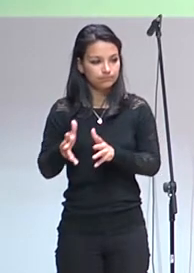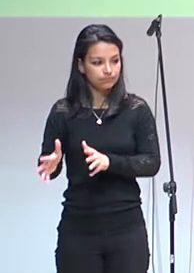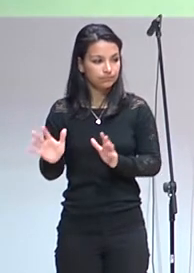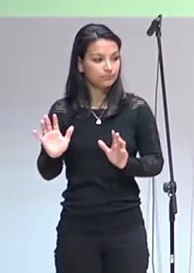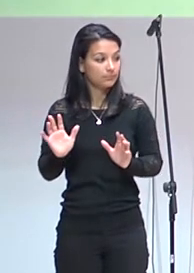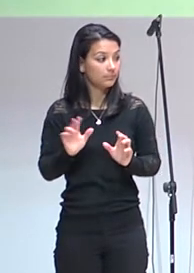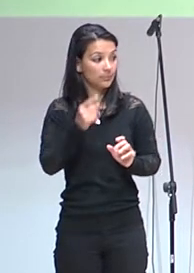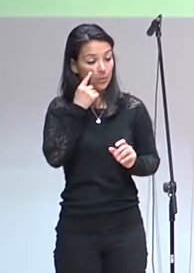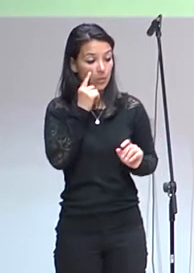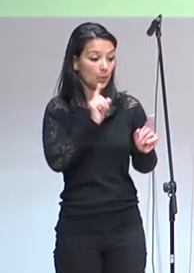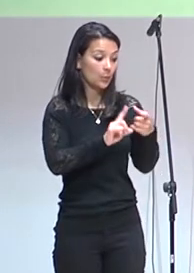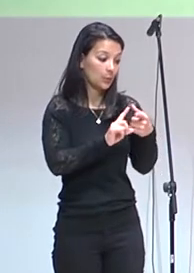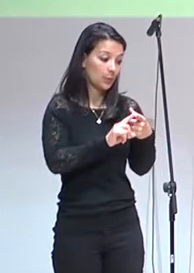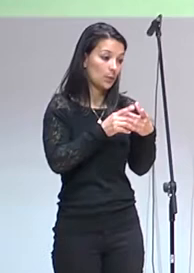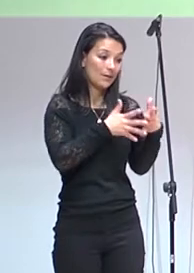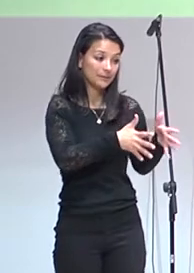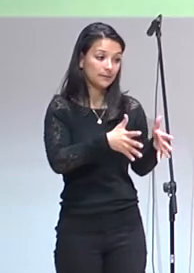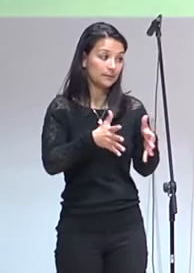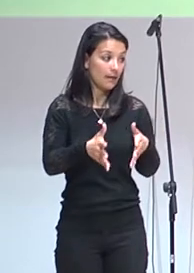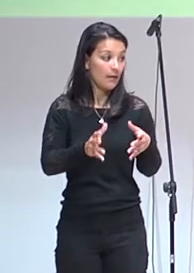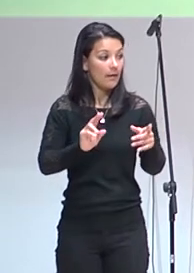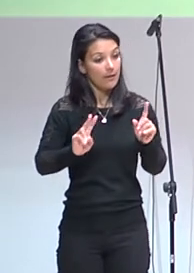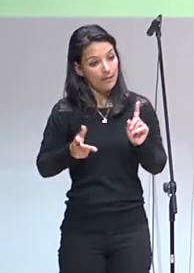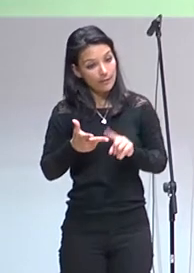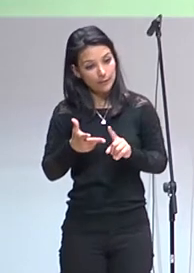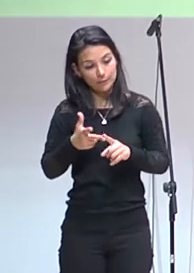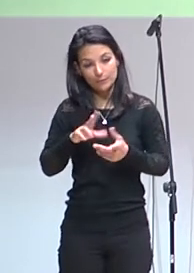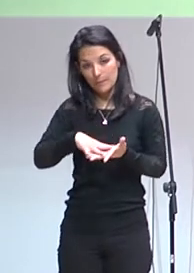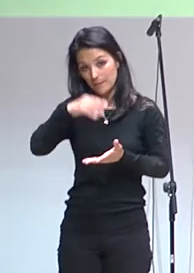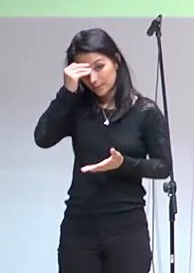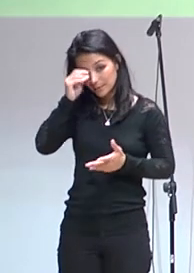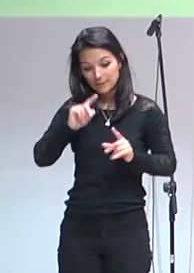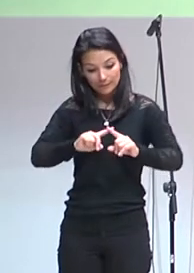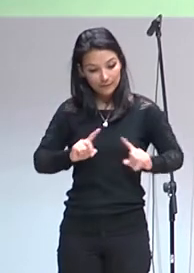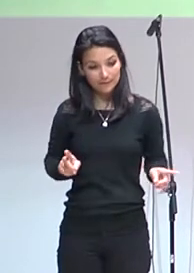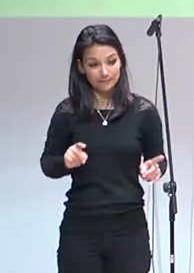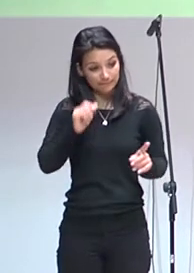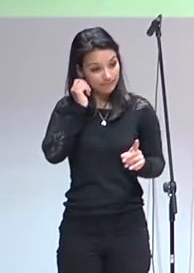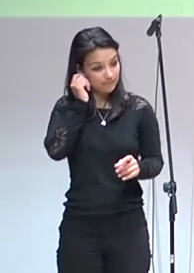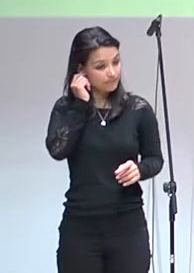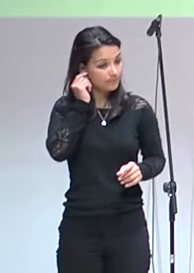cosa es enseñar y otra, pues, es aprender, ¿no?